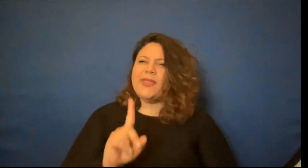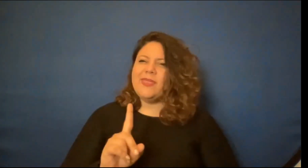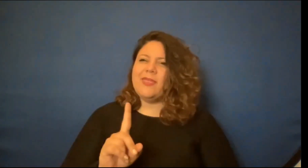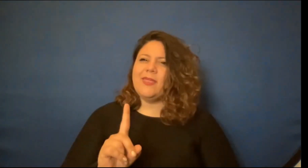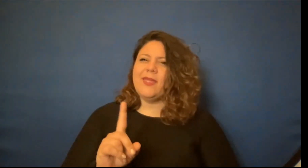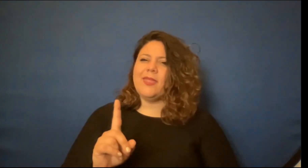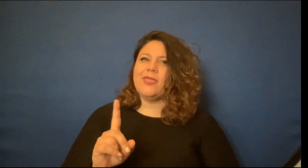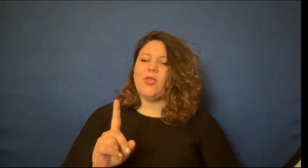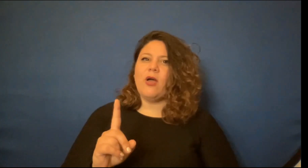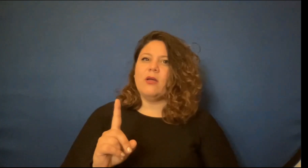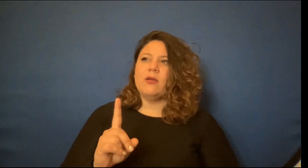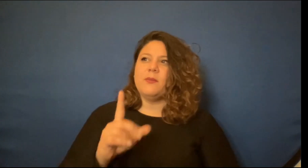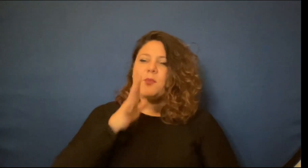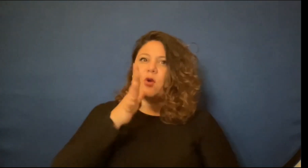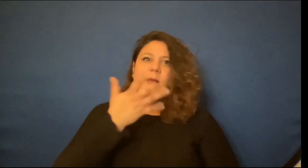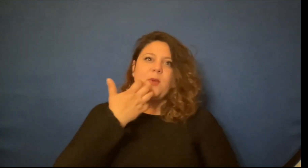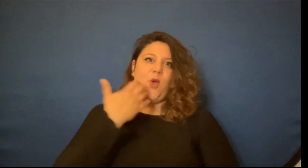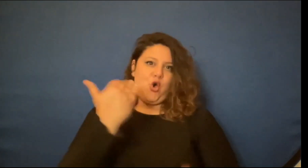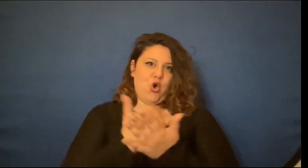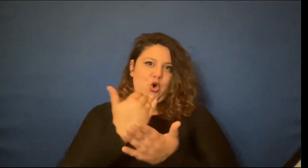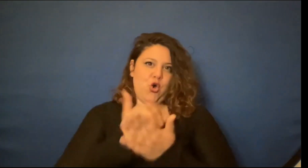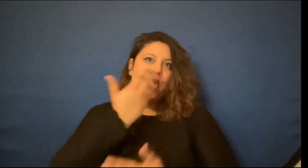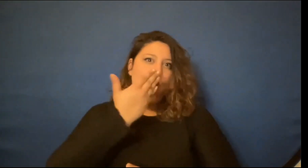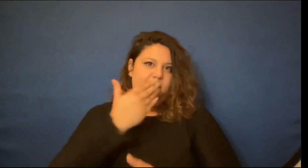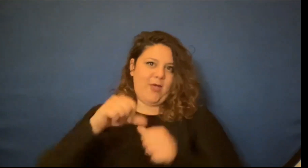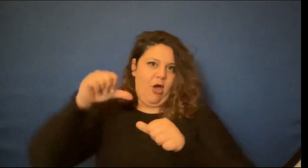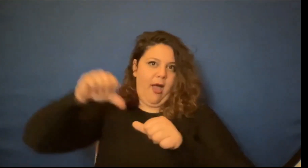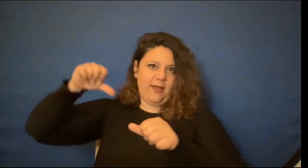los colegios, no digo que he estado antes, en los que he estado anteriormente,